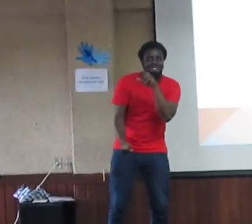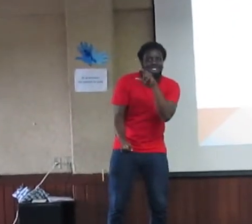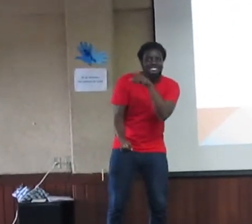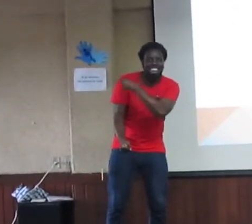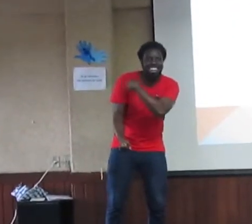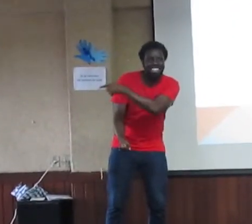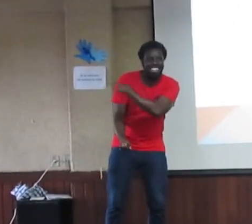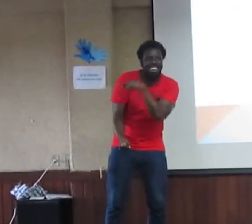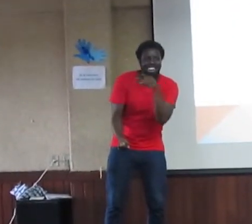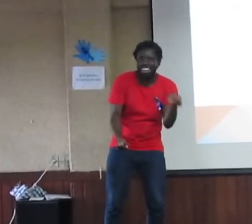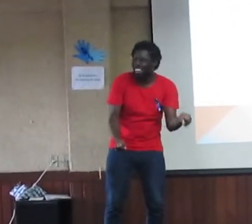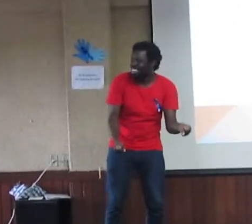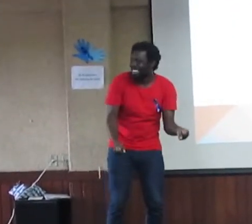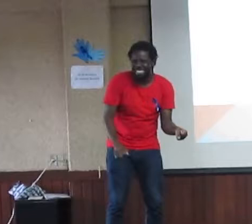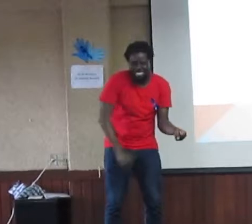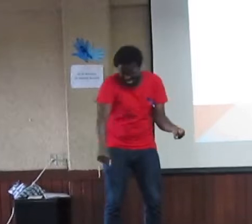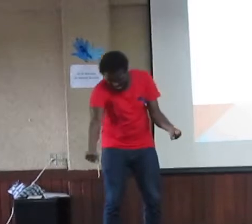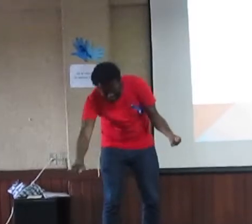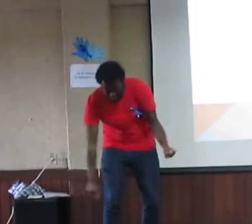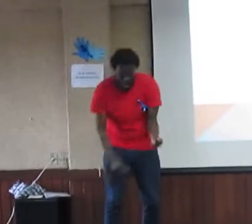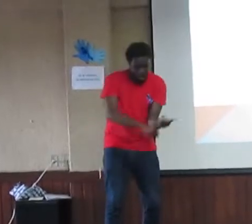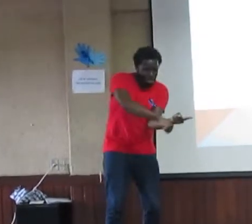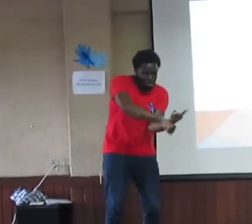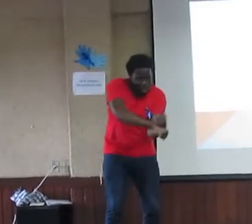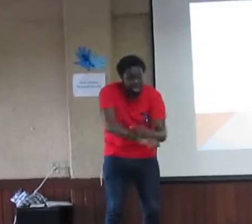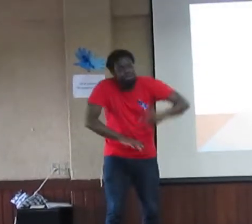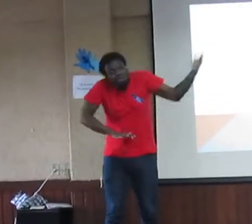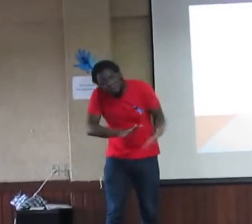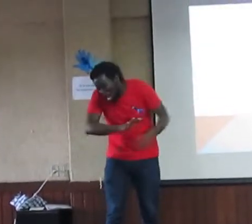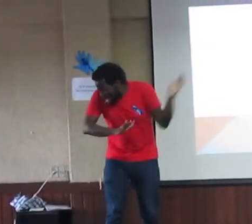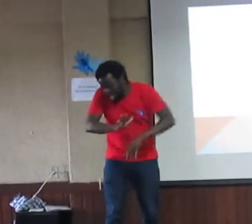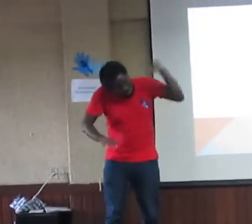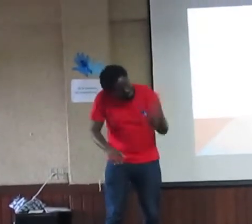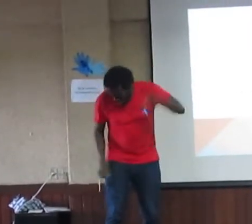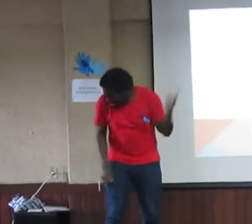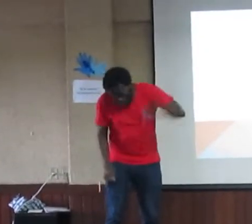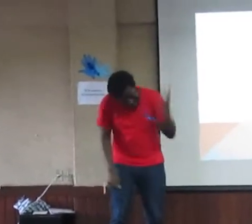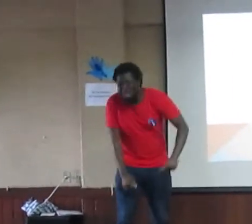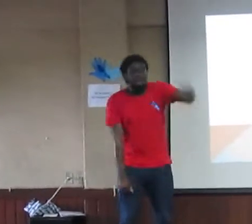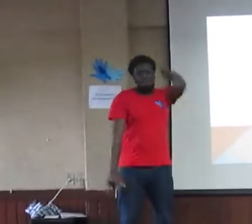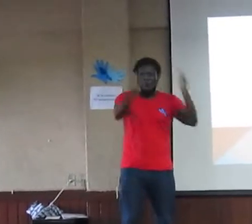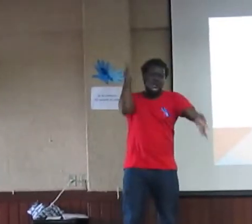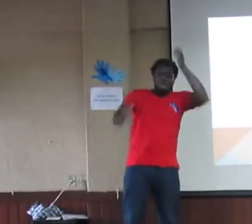vai fazer igual que eu vi.